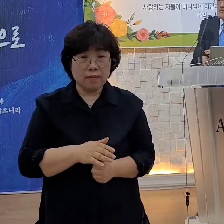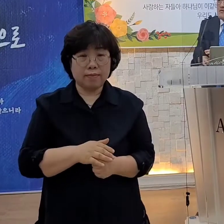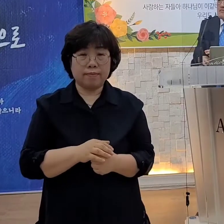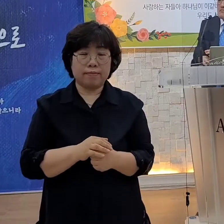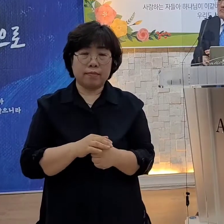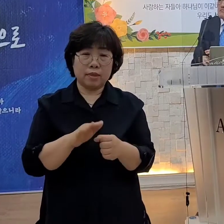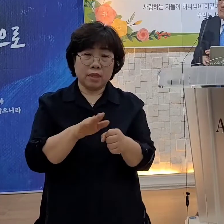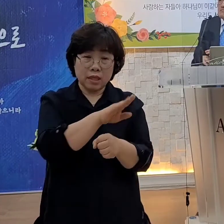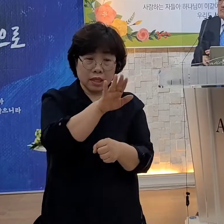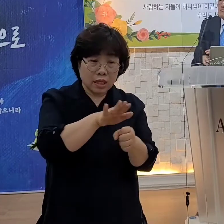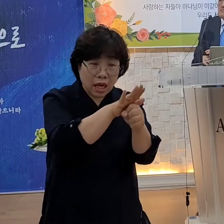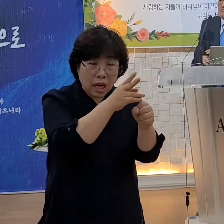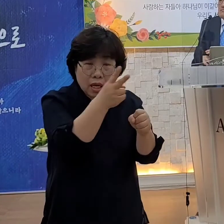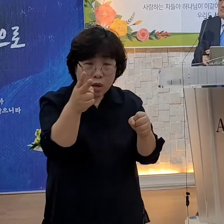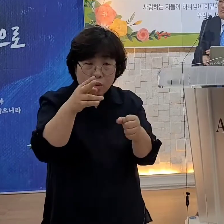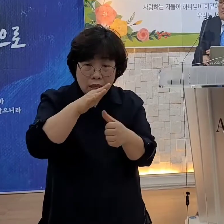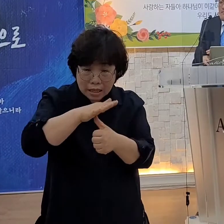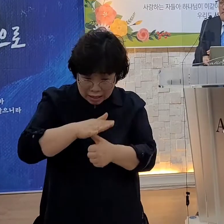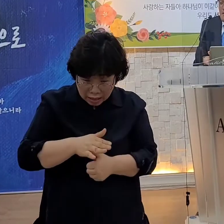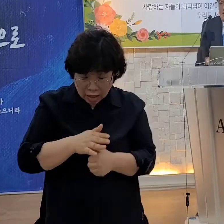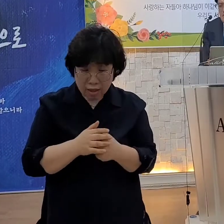참는 거예요.